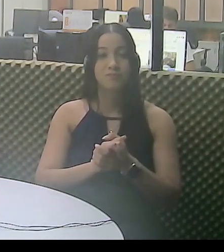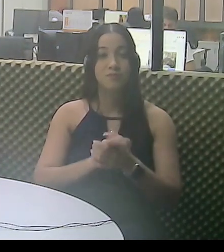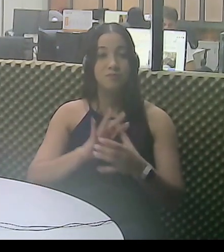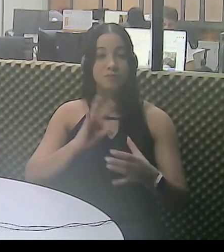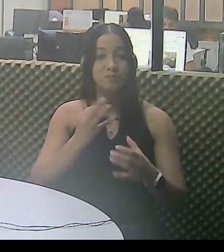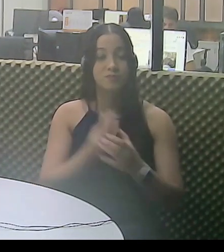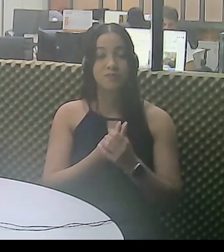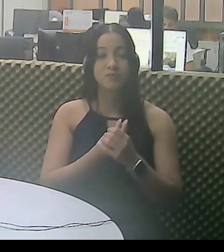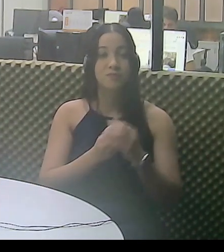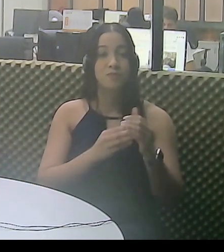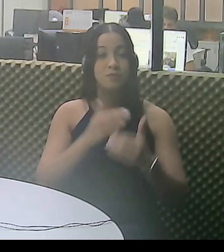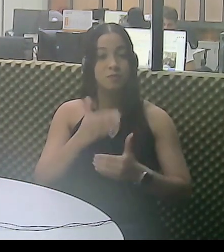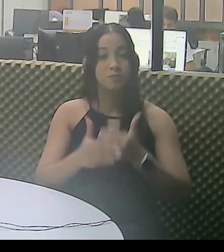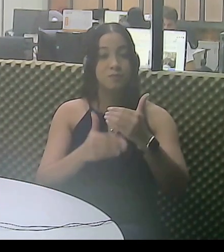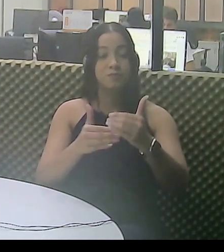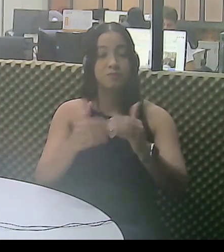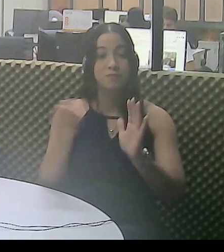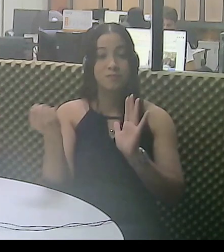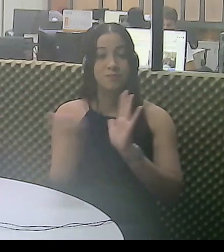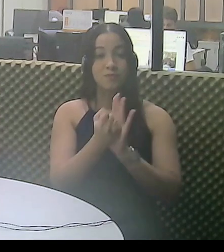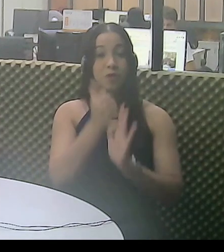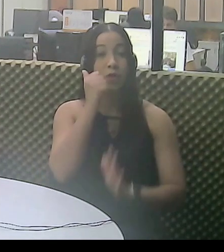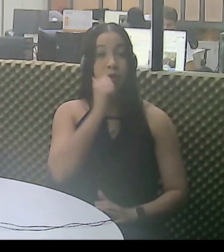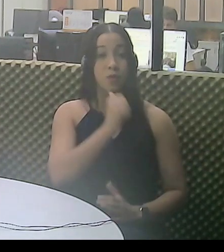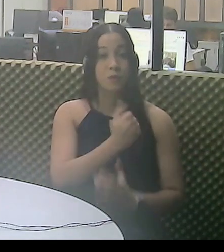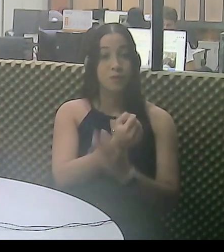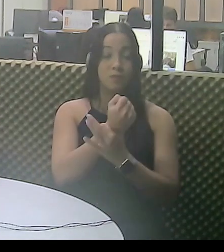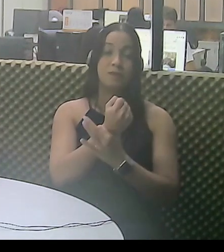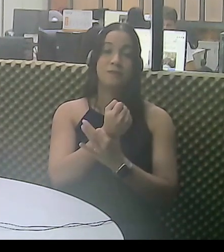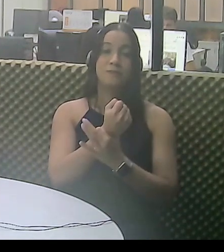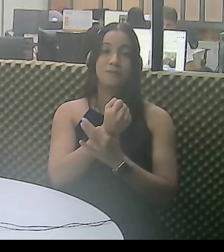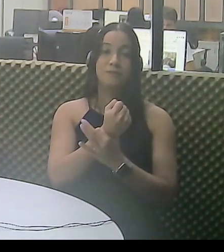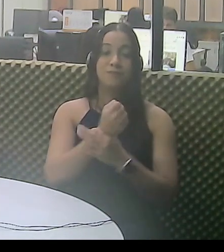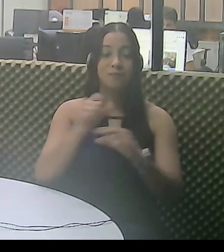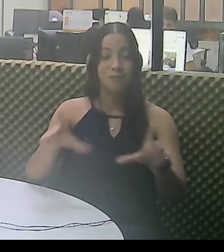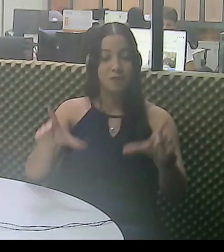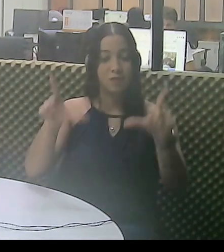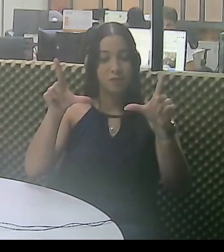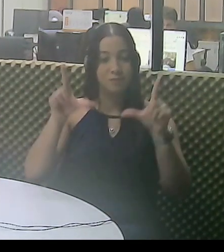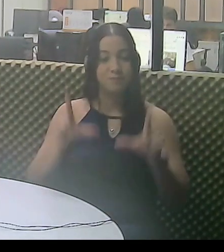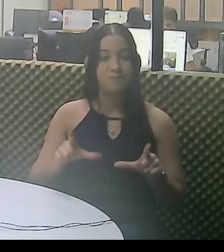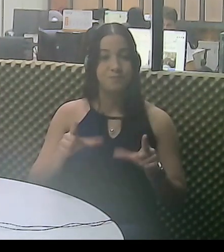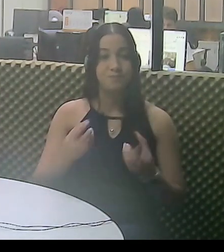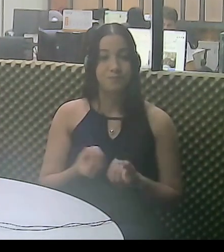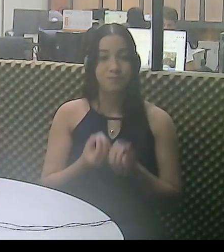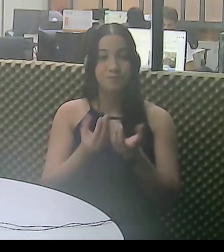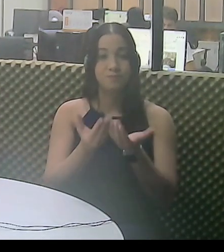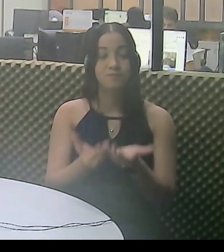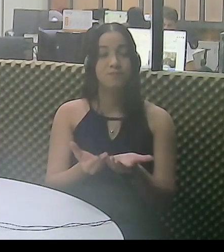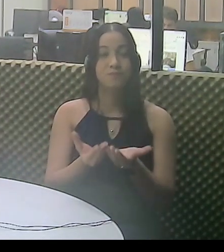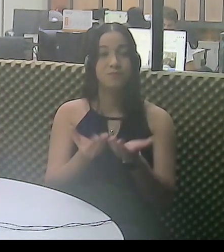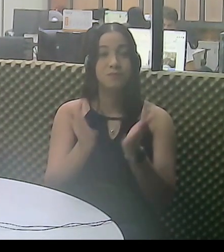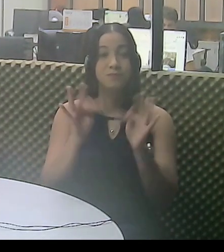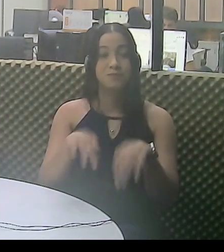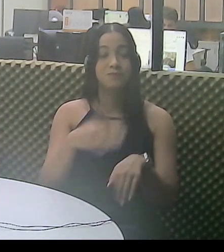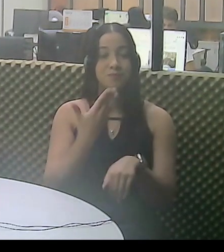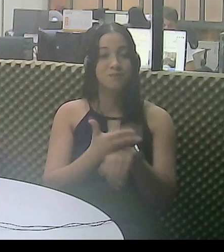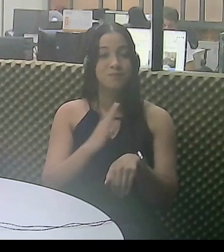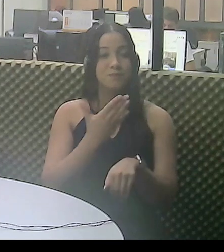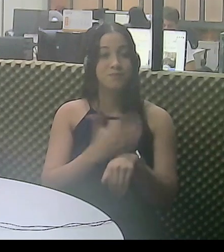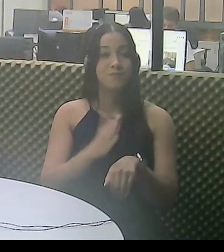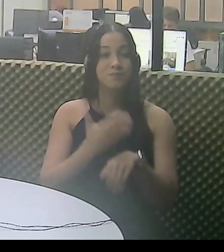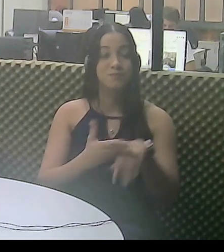integra o processo de concessão do selo Mulheres Protegidas, cujas certificações serão entregues ao fim do treinamento